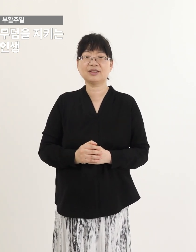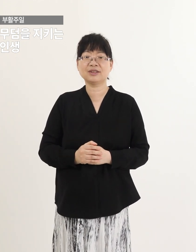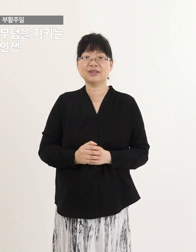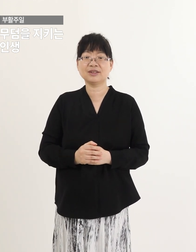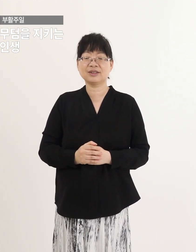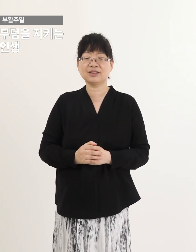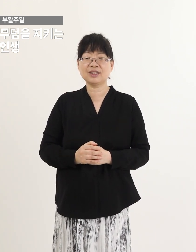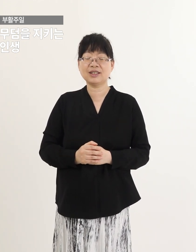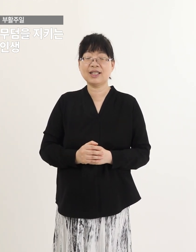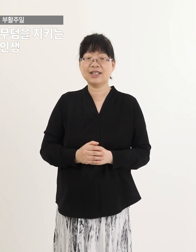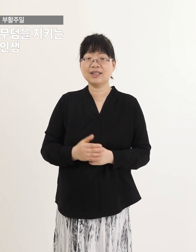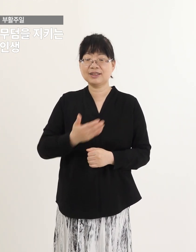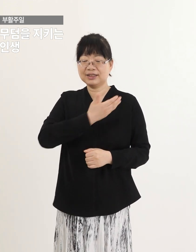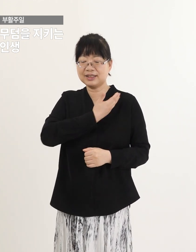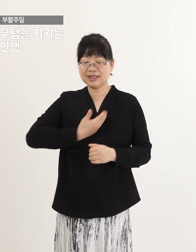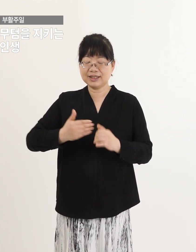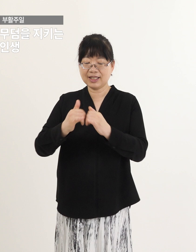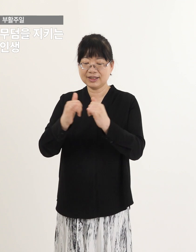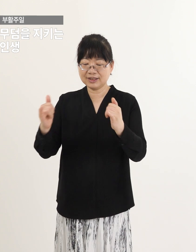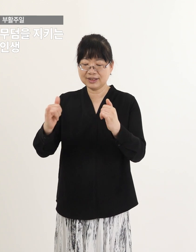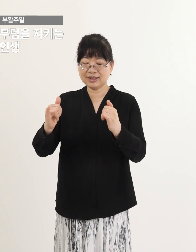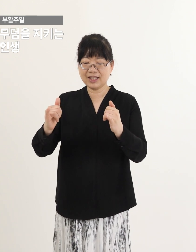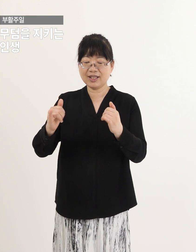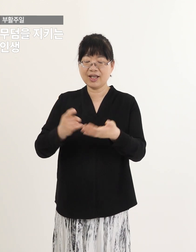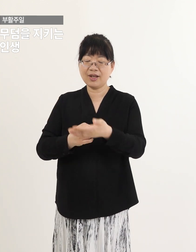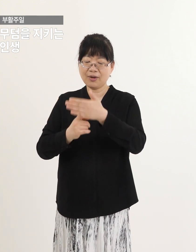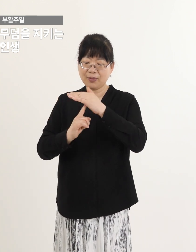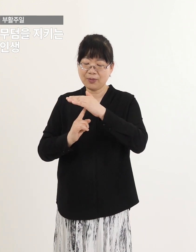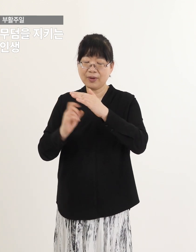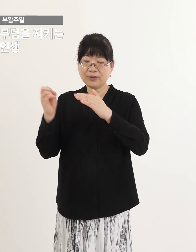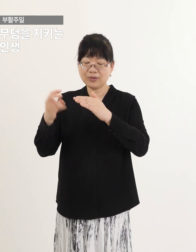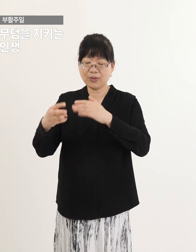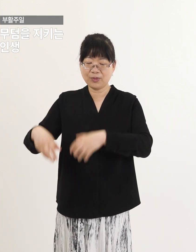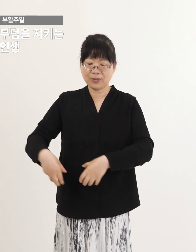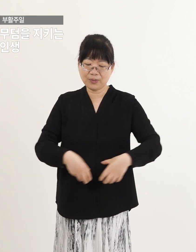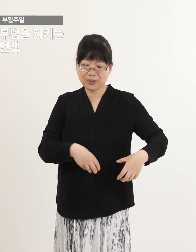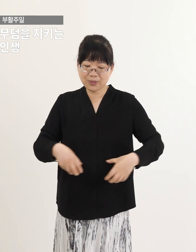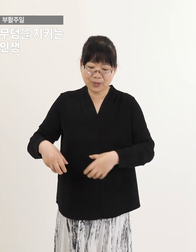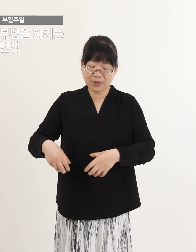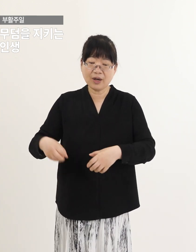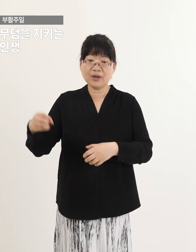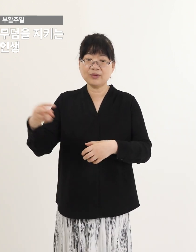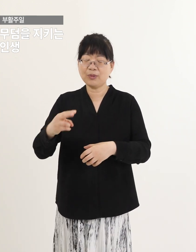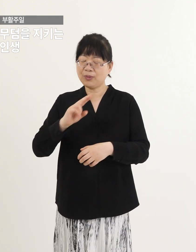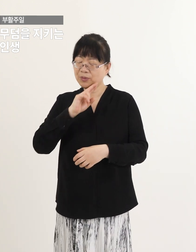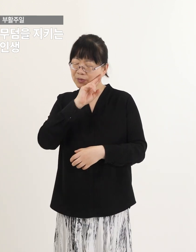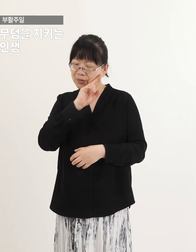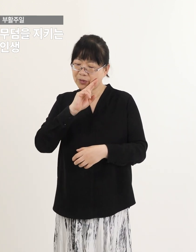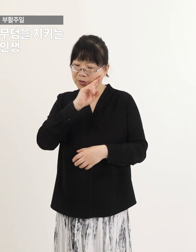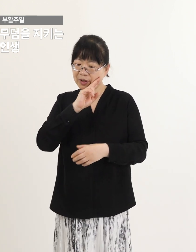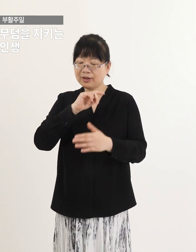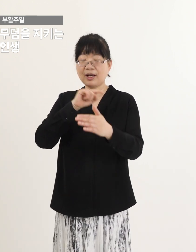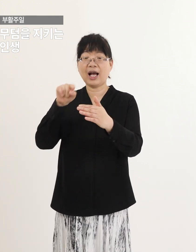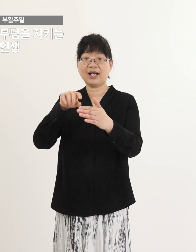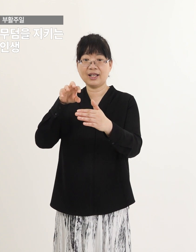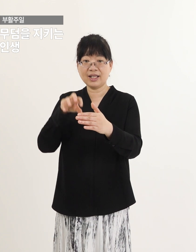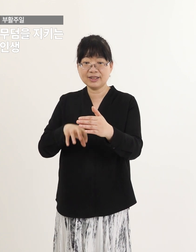그들의 넘어짐 속에, 그들의 망설임 속에, 그들의 의심 속에